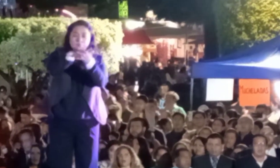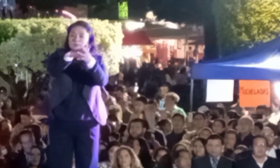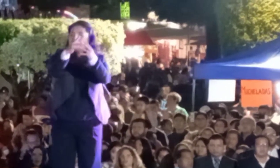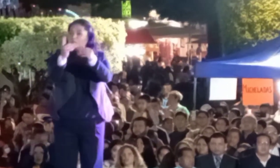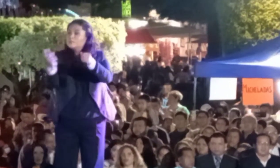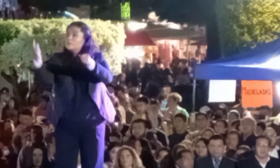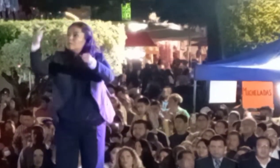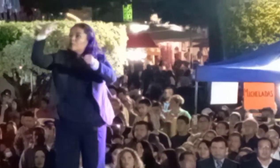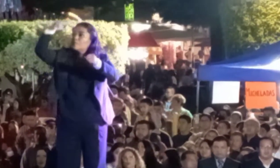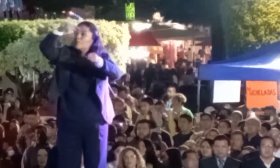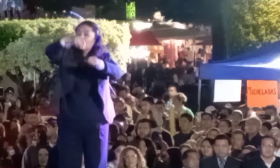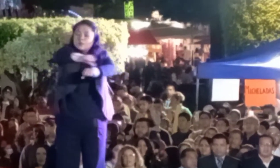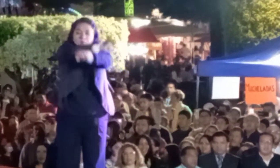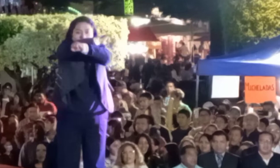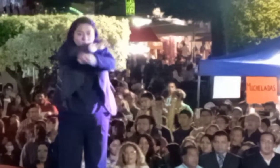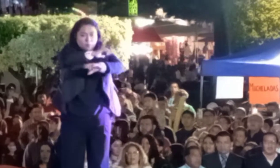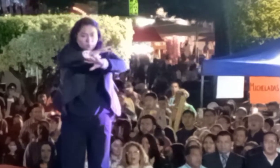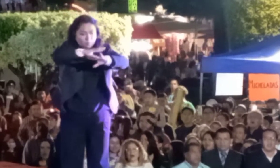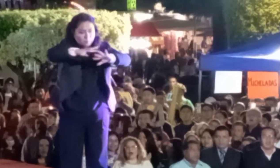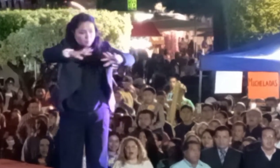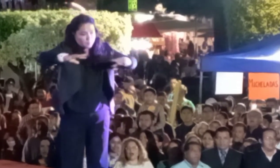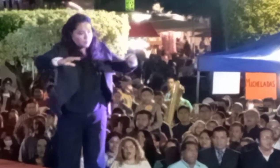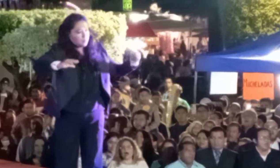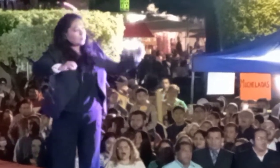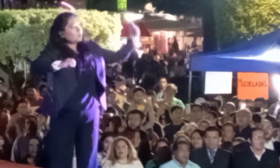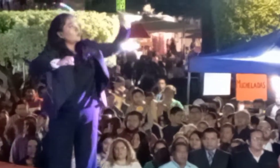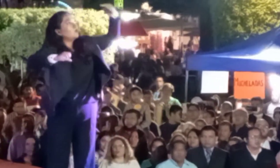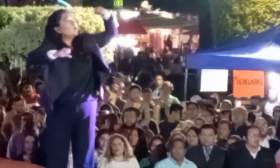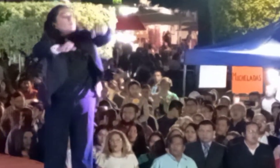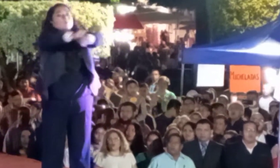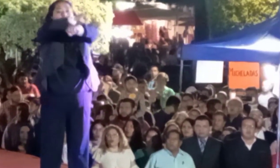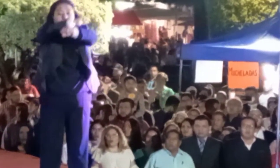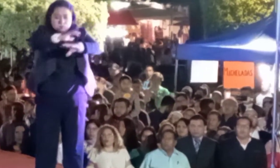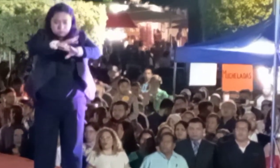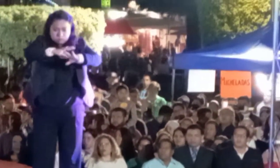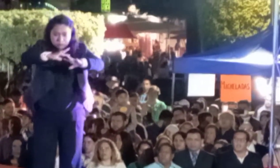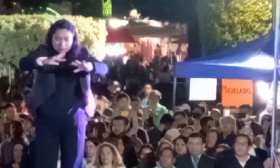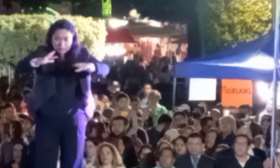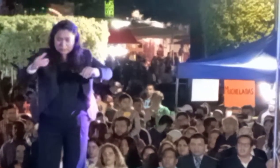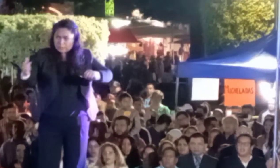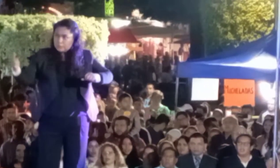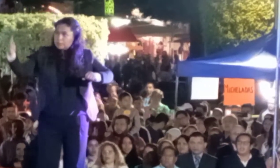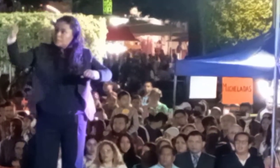las madres de familia, los padres de familia tengan acercamiento, ¿no?, a la lengua. Ahorita